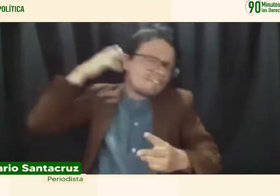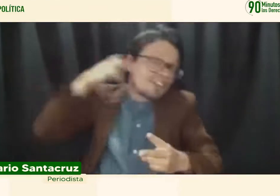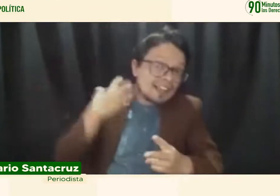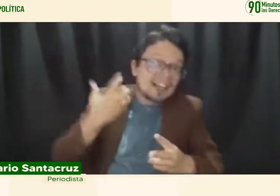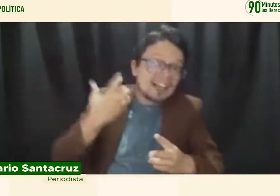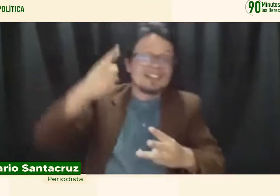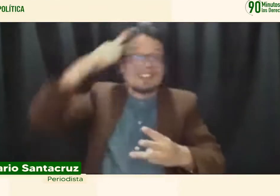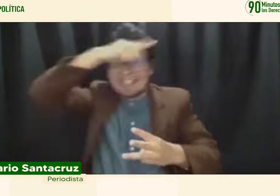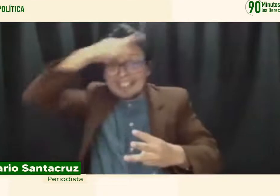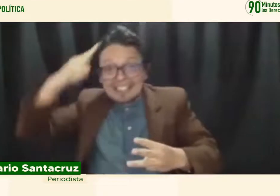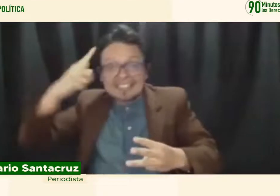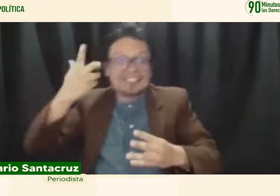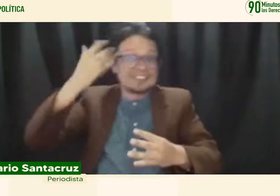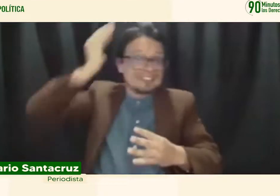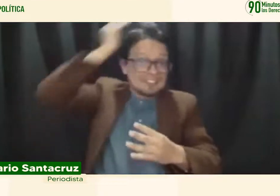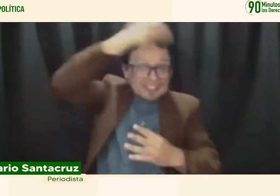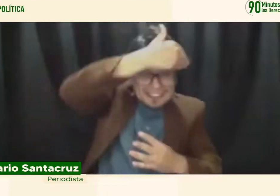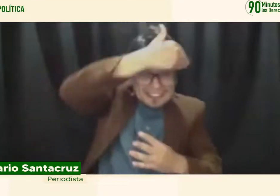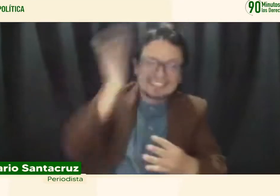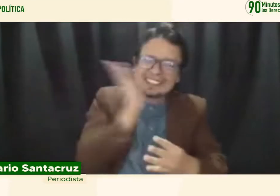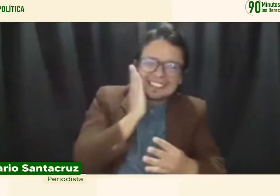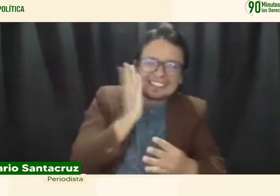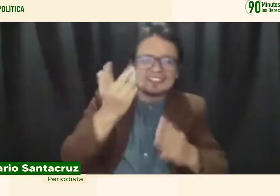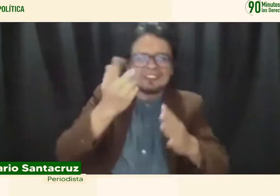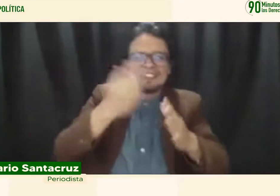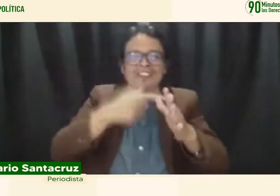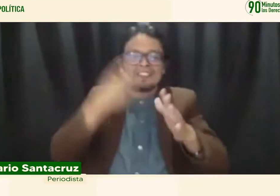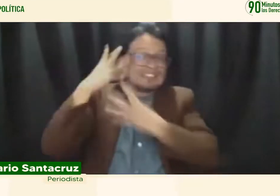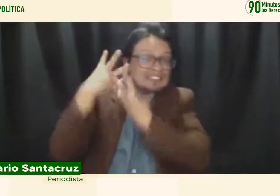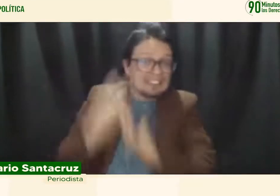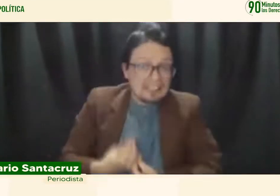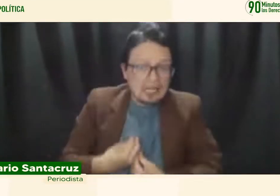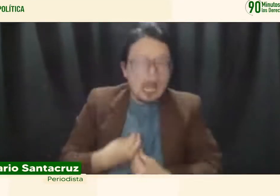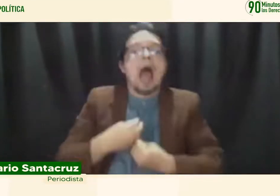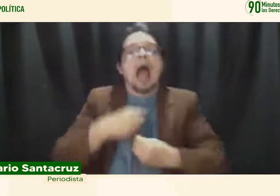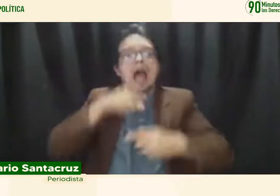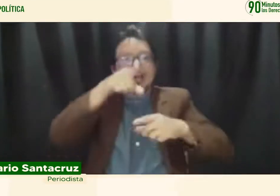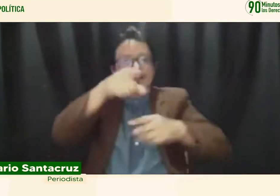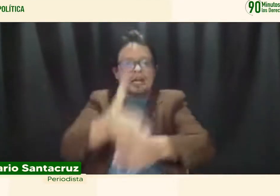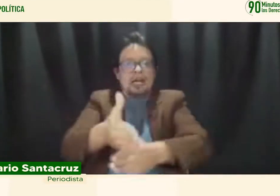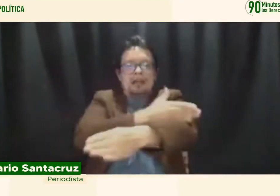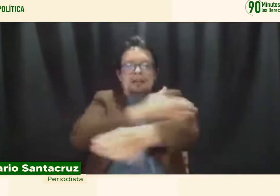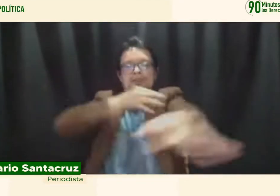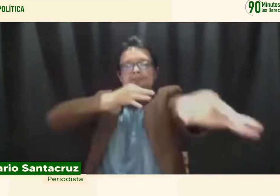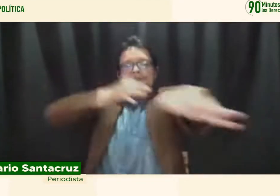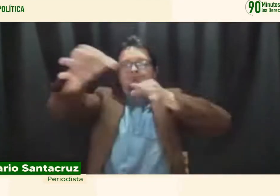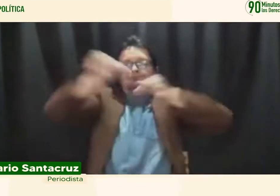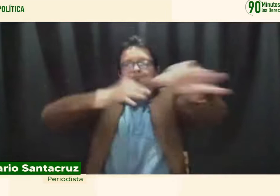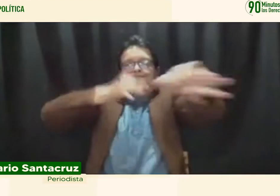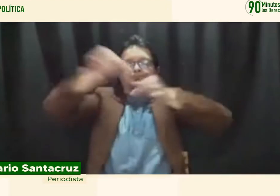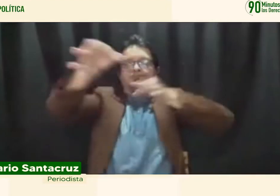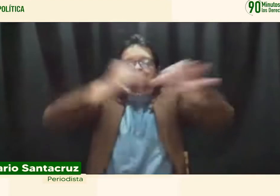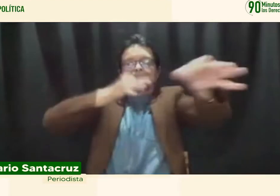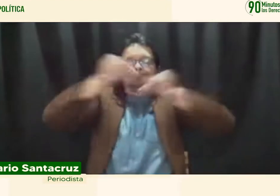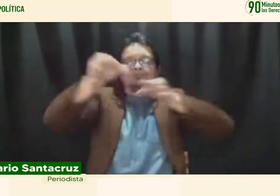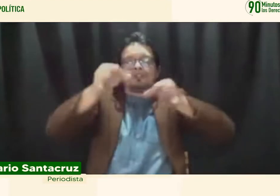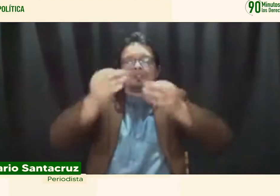esta iniciativa de motivar un botón y viendo cualquiera de los candidatos presidenciales que están en contienda sí sería importante